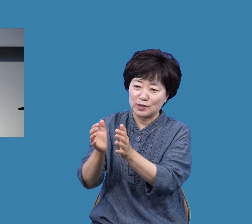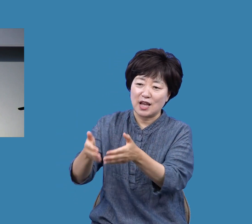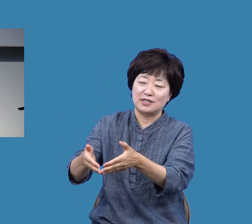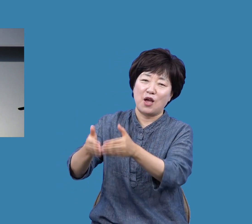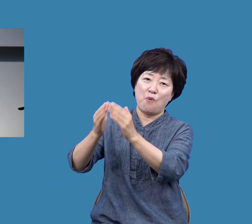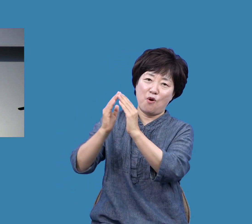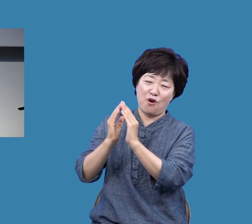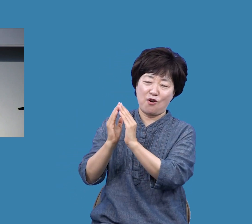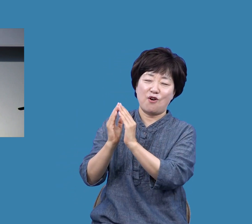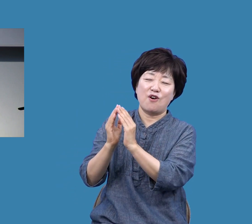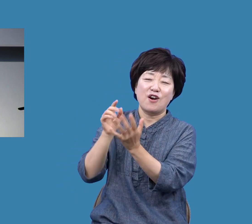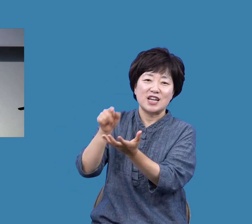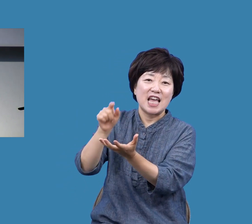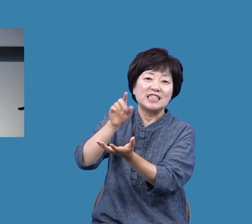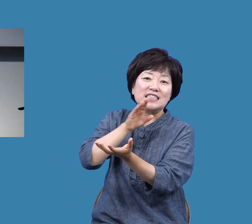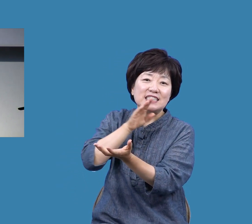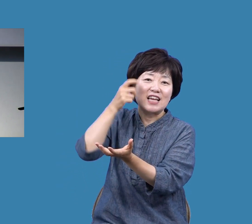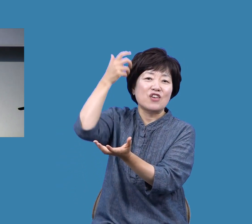그래서 여러분 이제